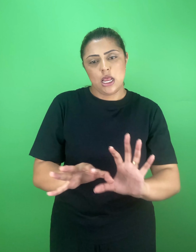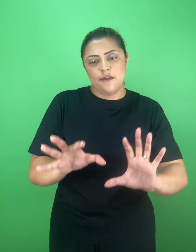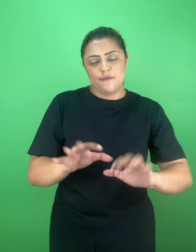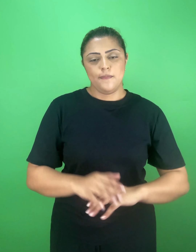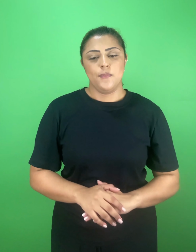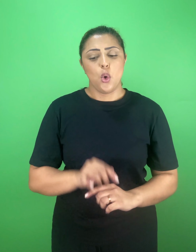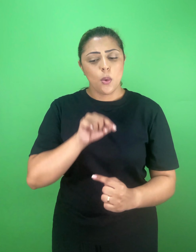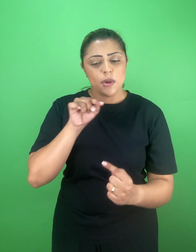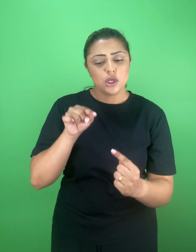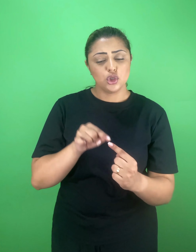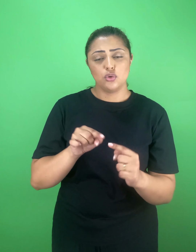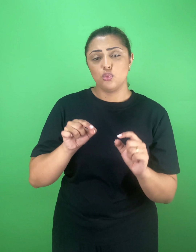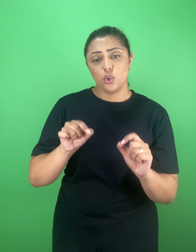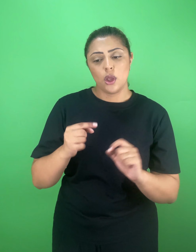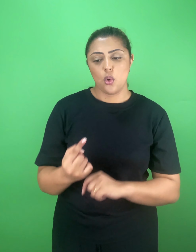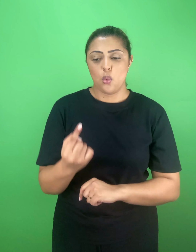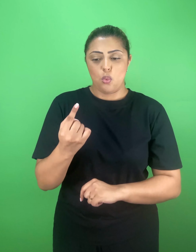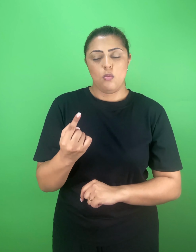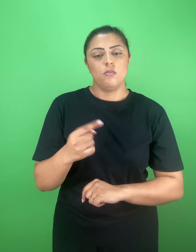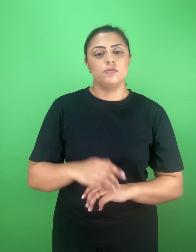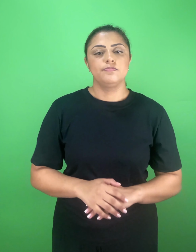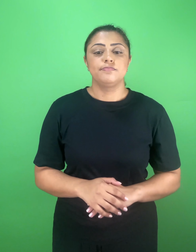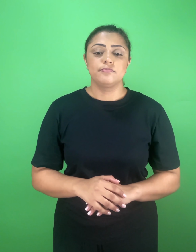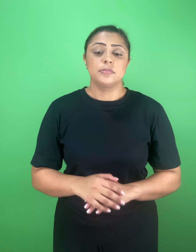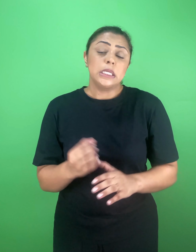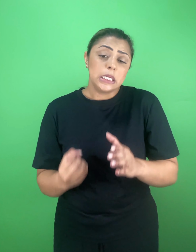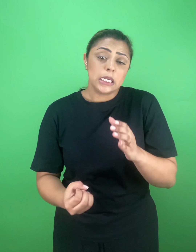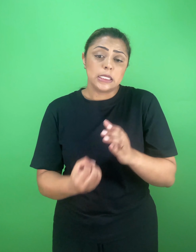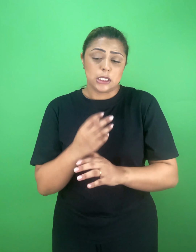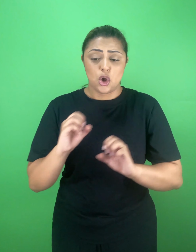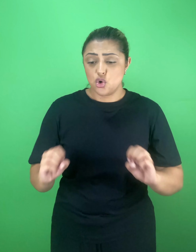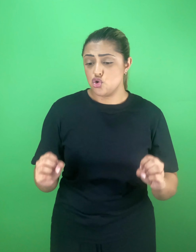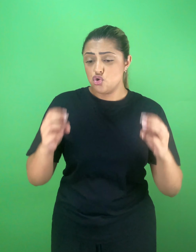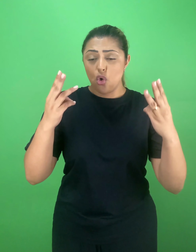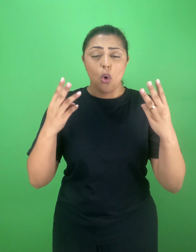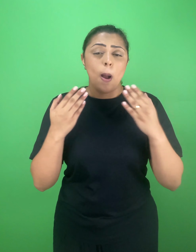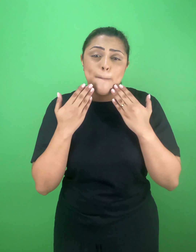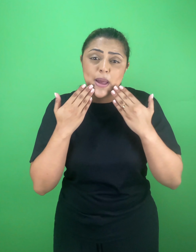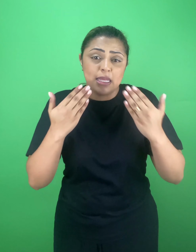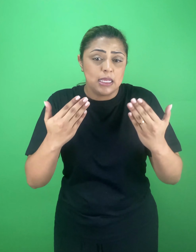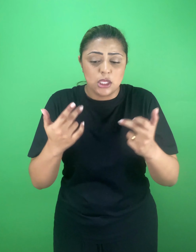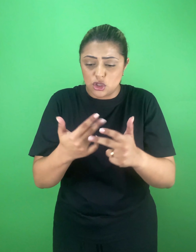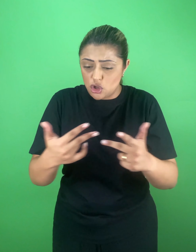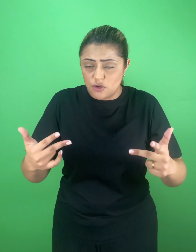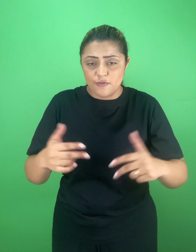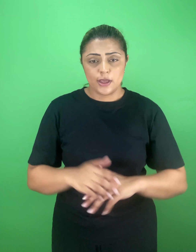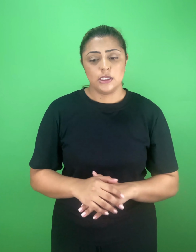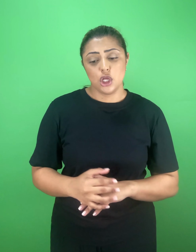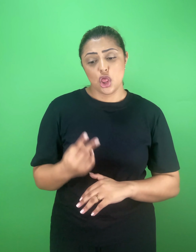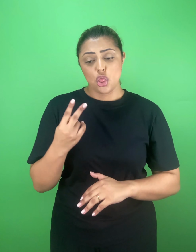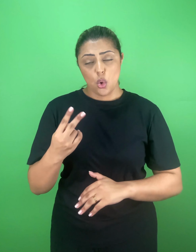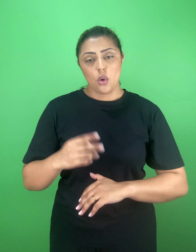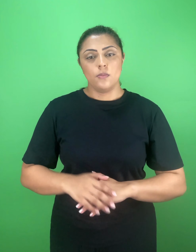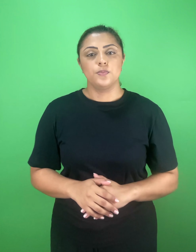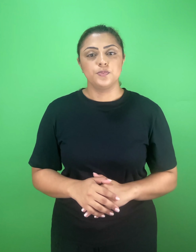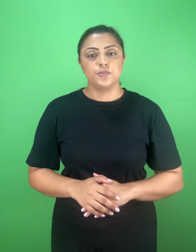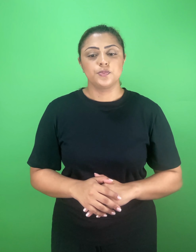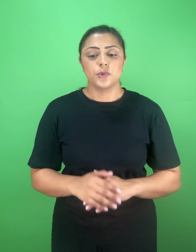objeto 1. Produção de espetáculos, apresentações e afins 2. Ações de qualificação,